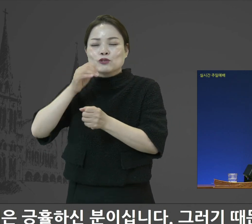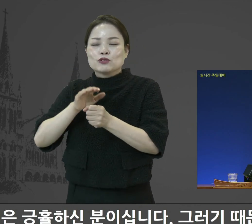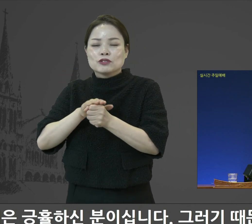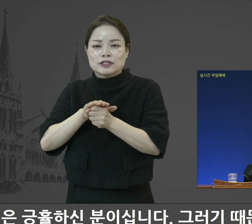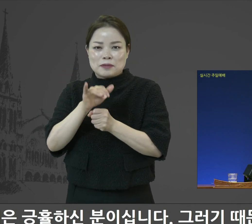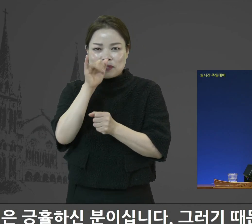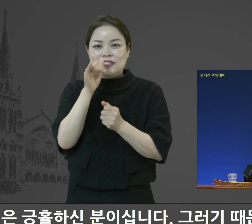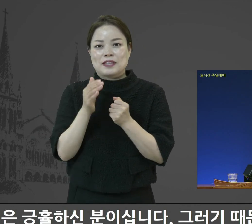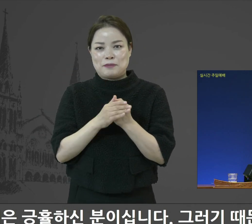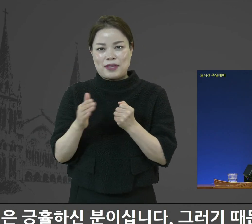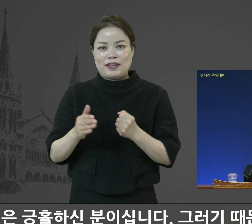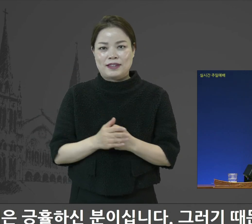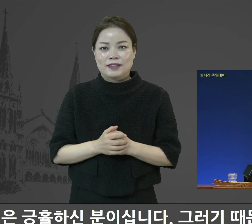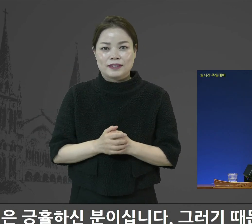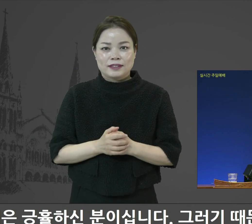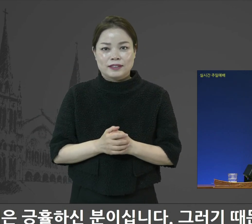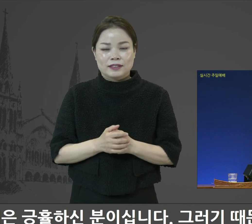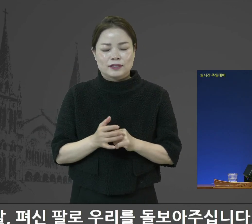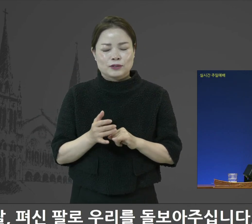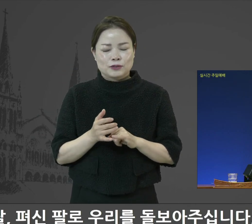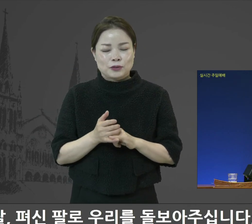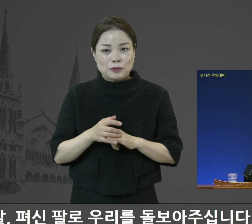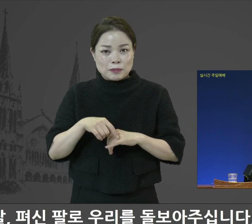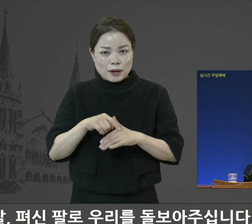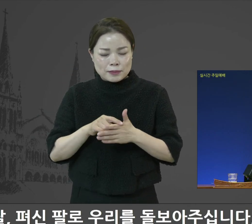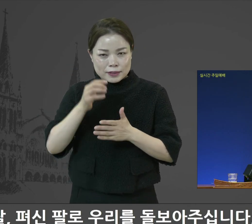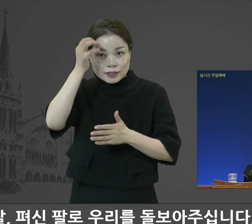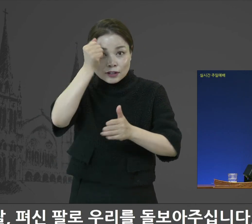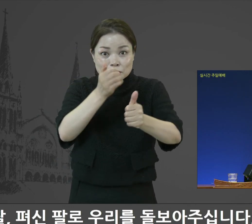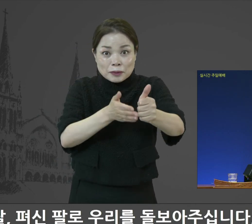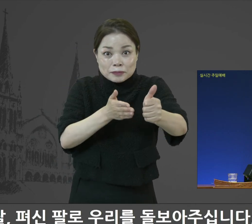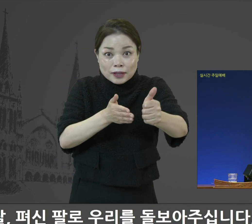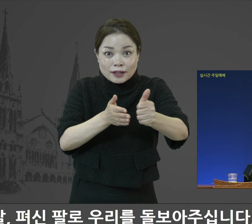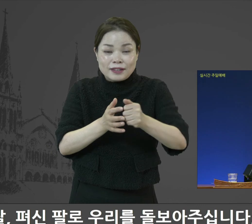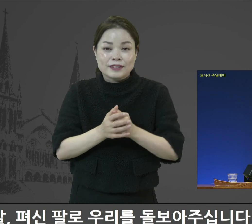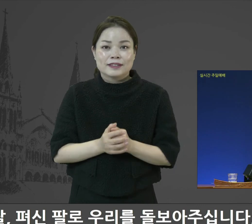때문에. 그래서 꼭 마음에 담으십시다.